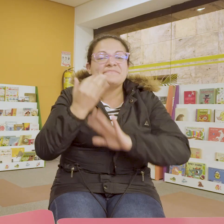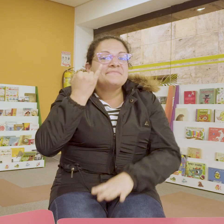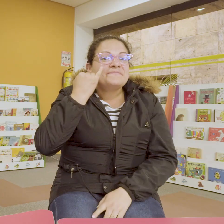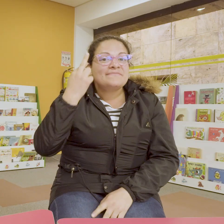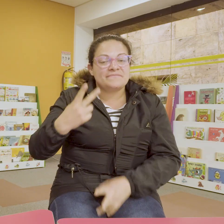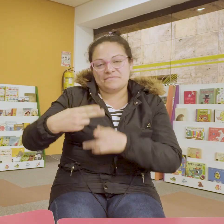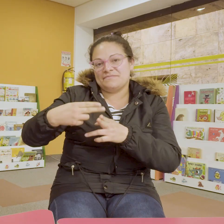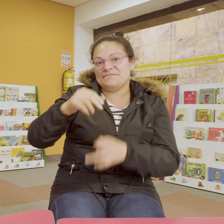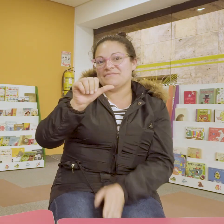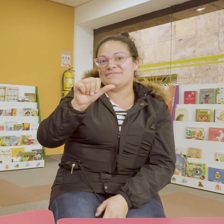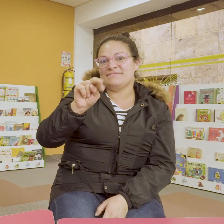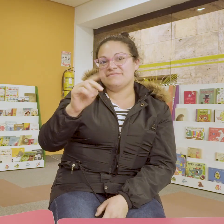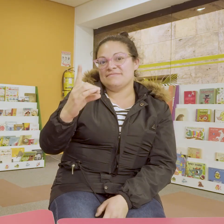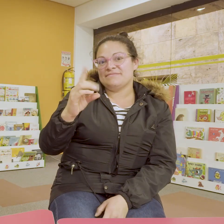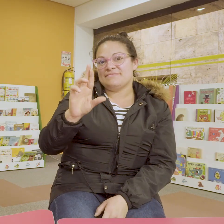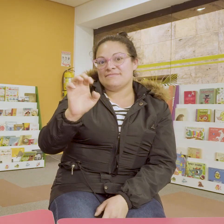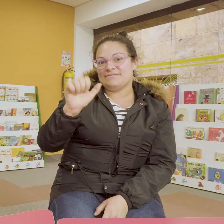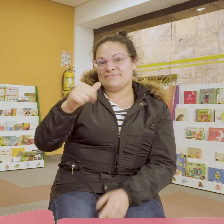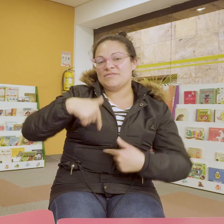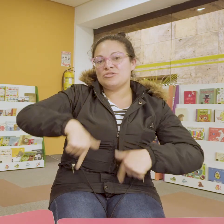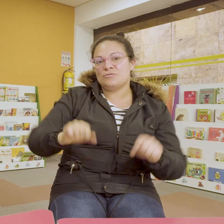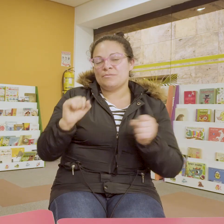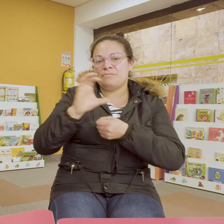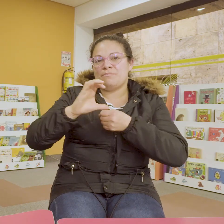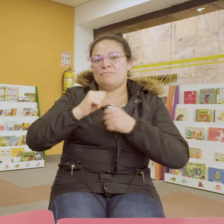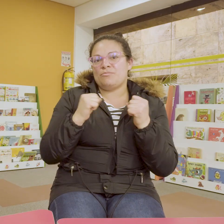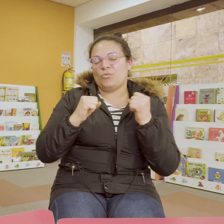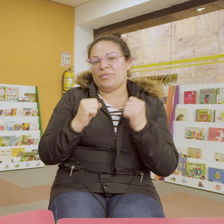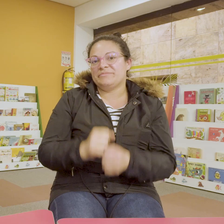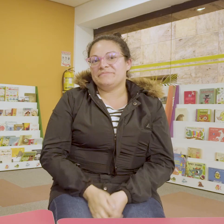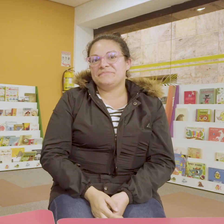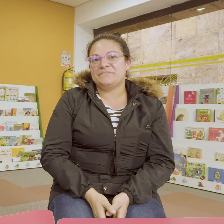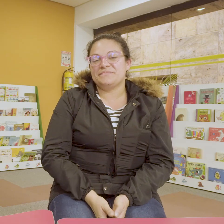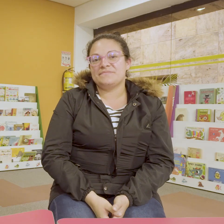Mucho gusto, esta es mi seña. Soy Andrea y nací en la ciudad de Bogotá.